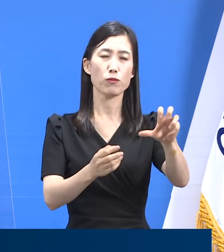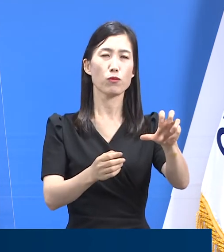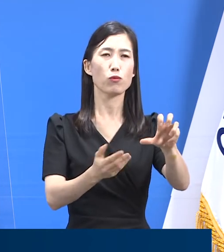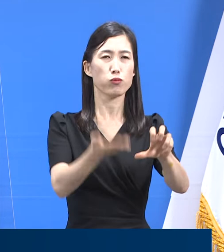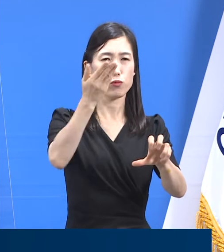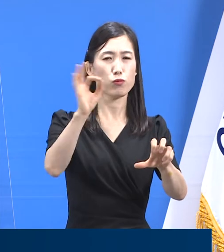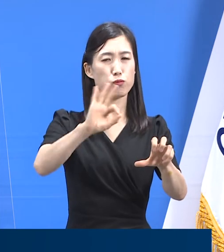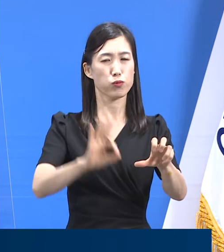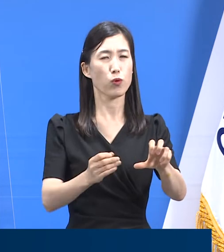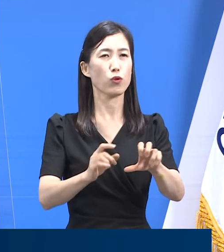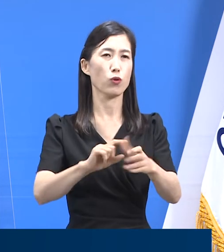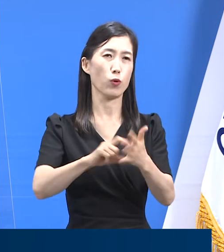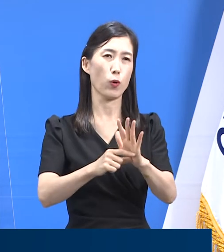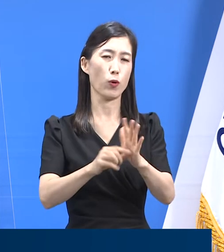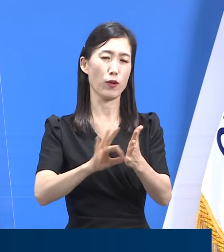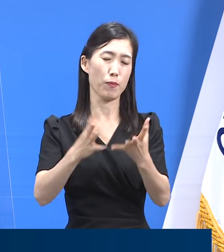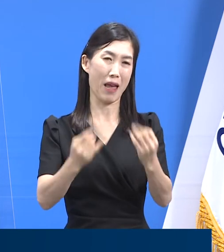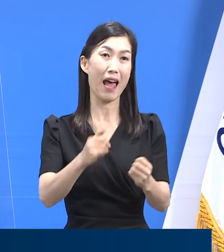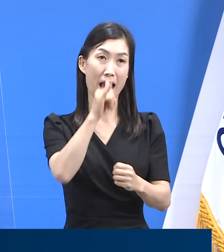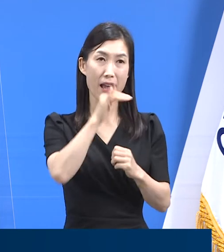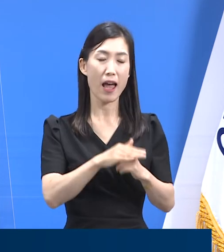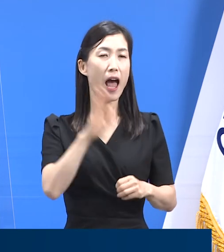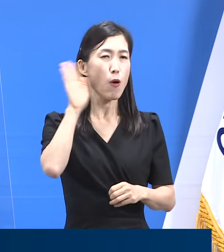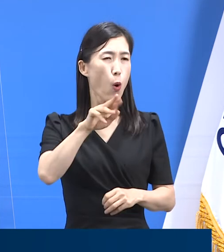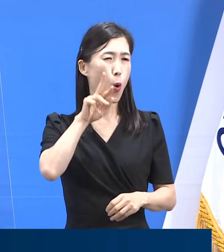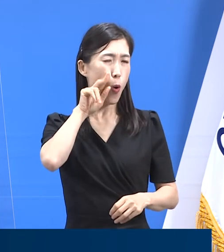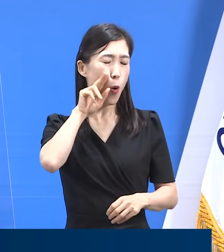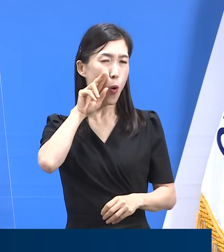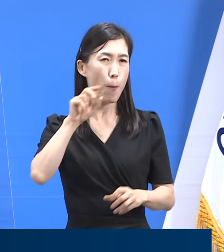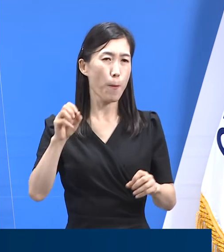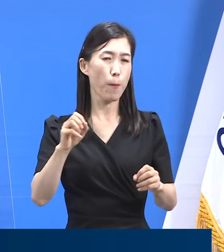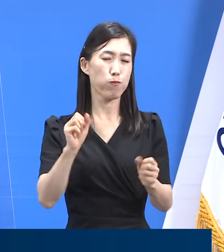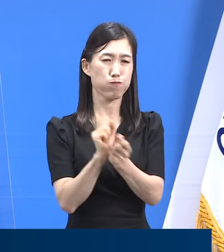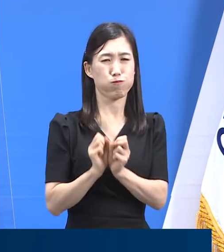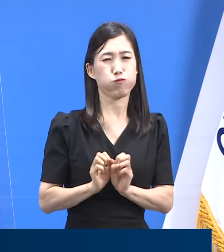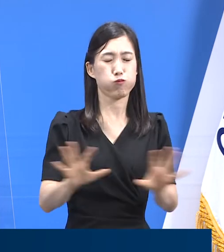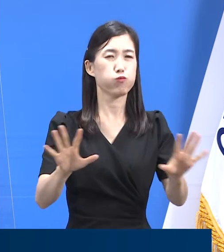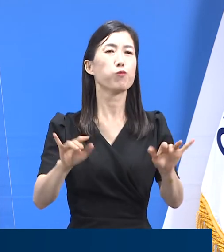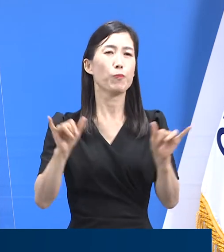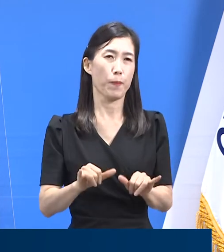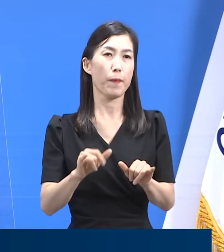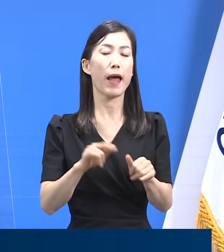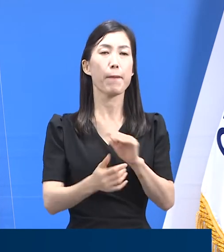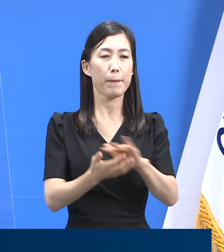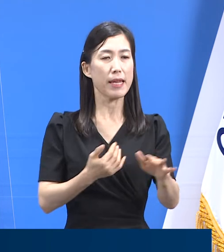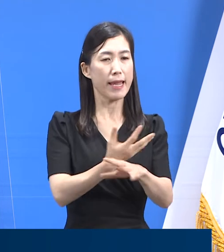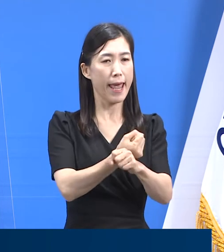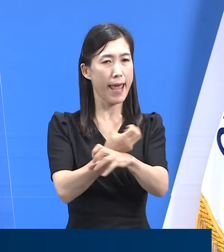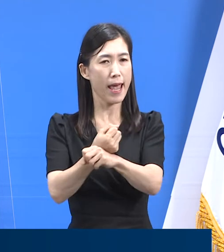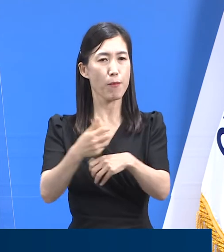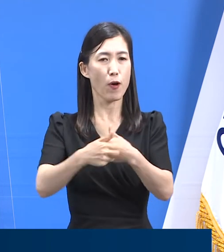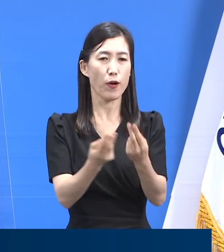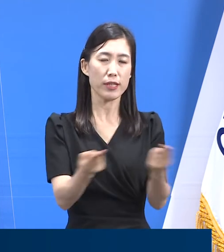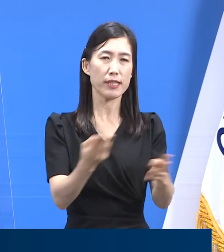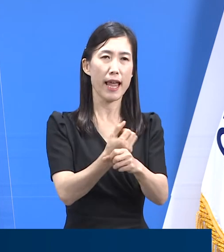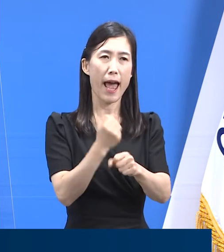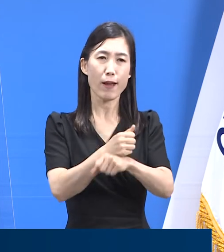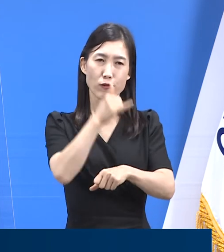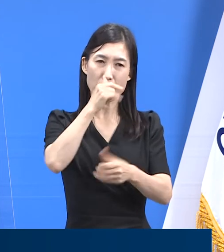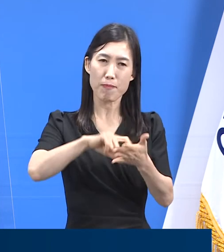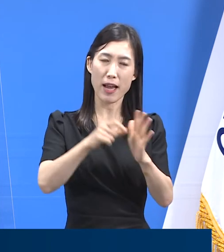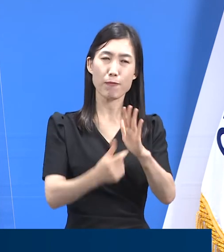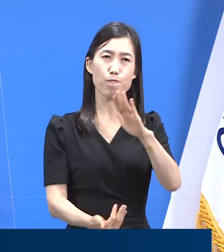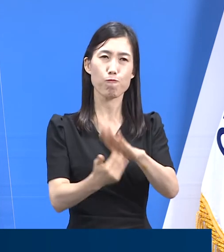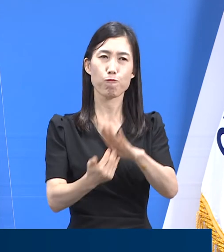수준입니다. 자기의 상태를 대비해서 생활치료센터, AB시설 확보 등할수 있는 모든 방안을 강구하고